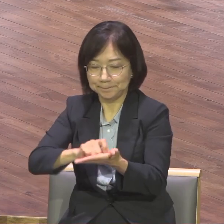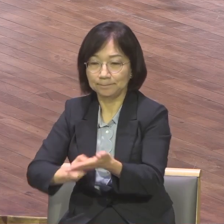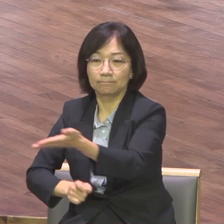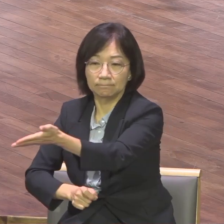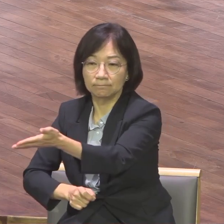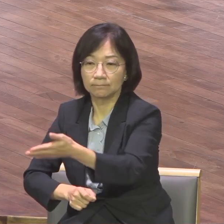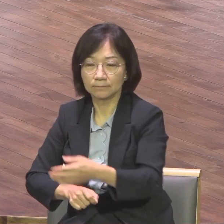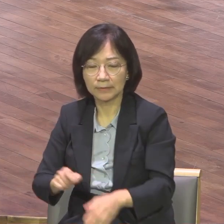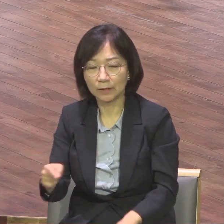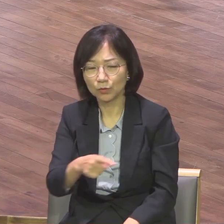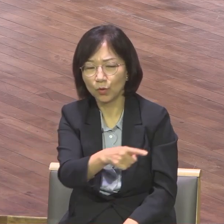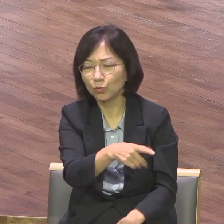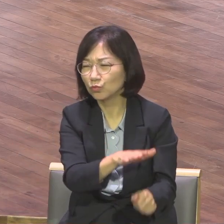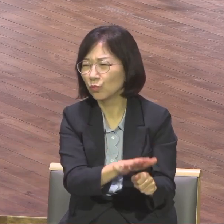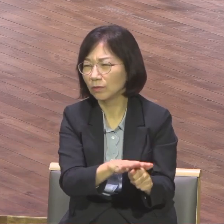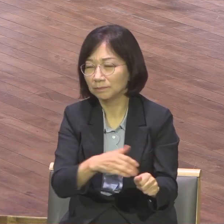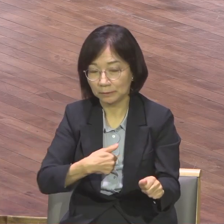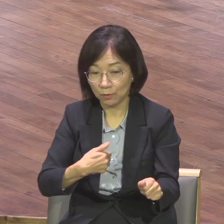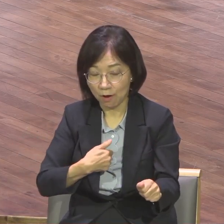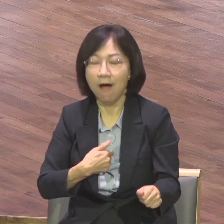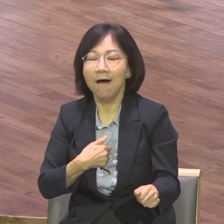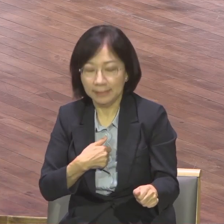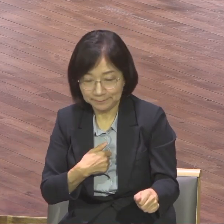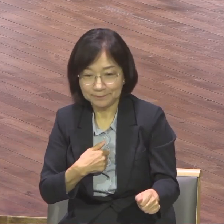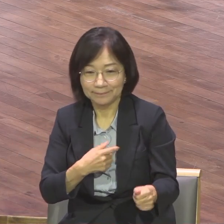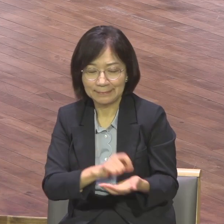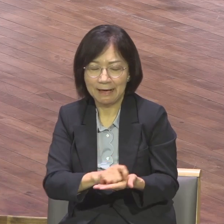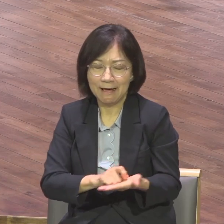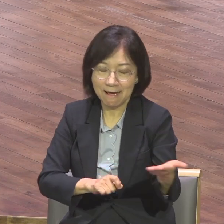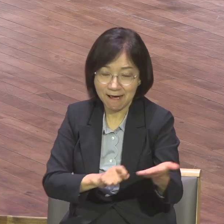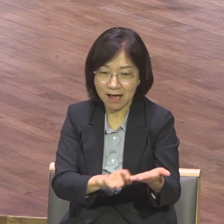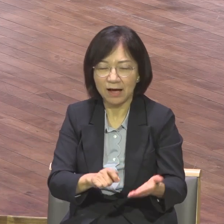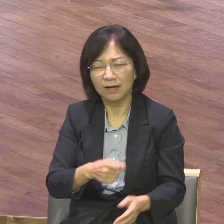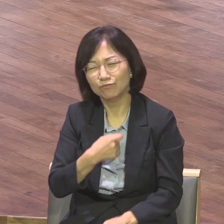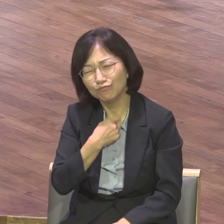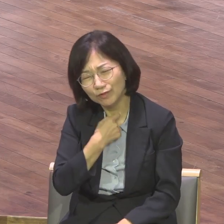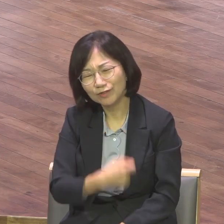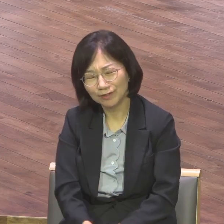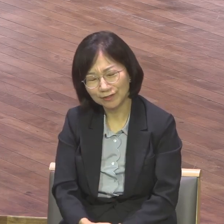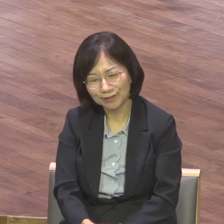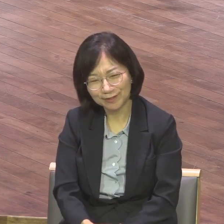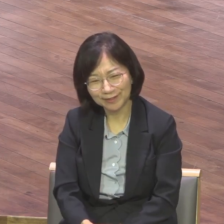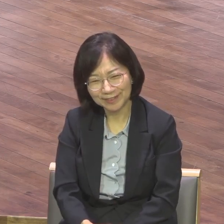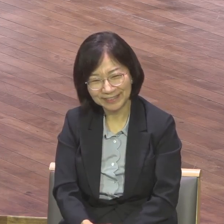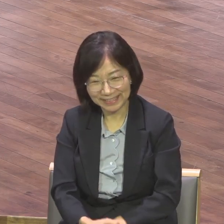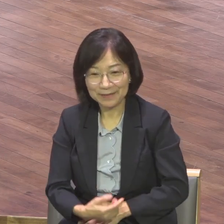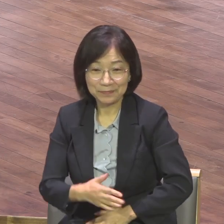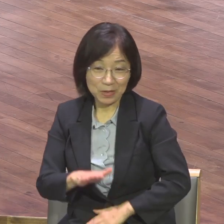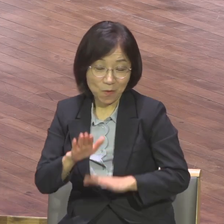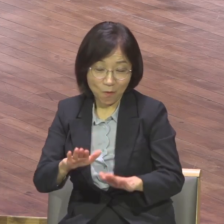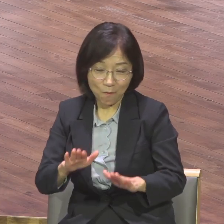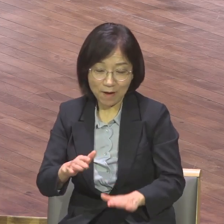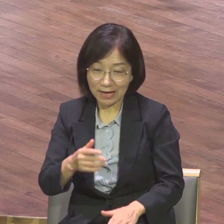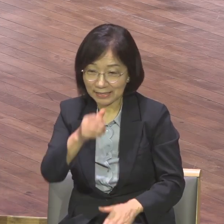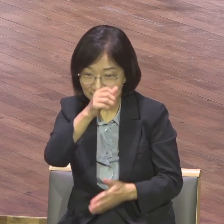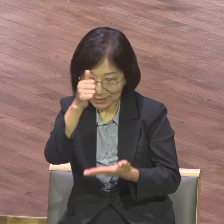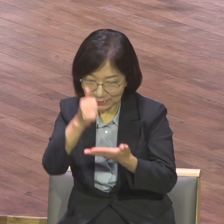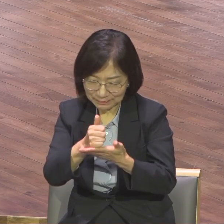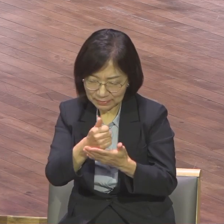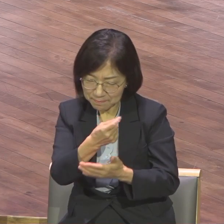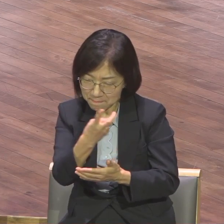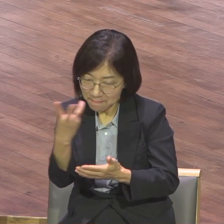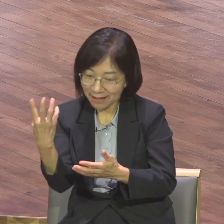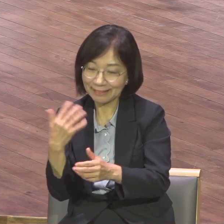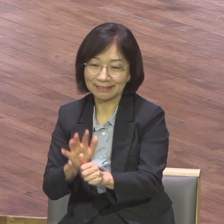저분 좀 도와주면 좋겠습니다. 아 이러면 얼마나 좋겠어요. 이번에도 선교 우리 장로님들이 많이 헌신했습니다.